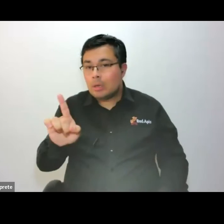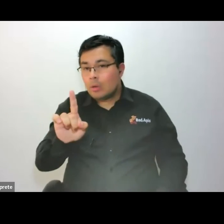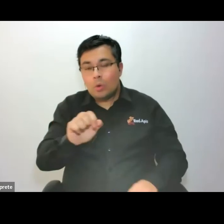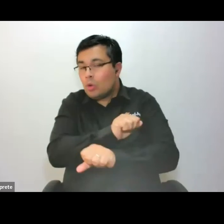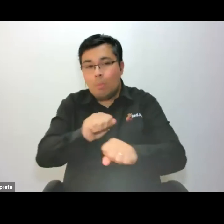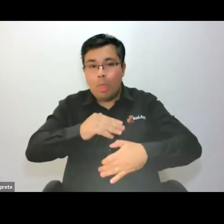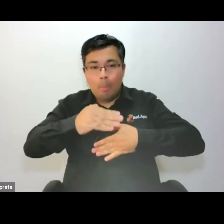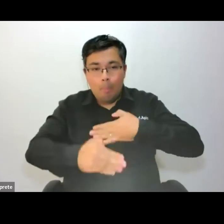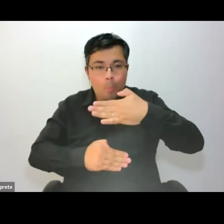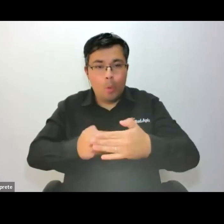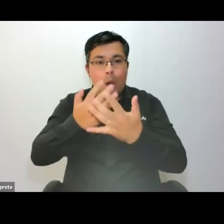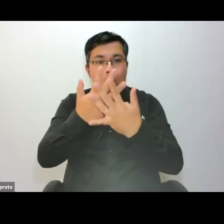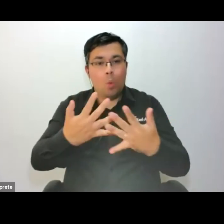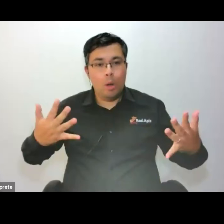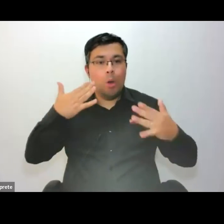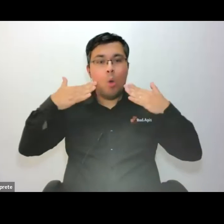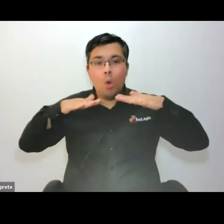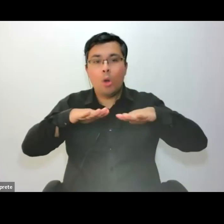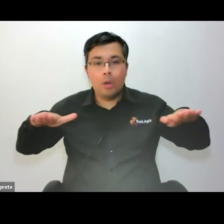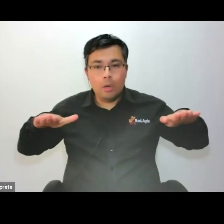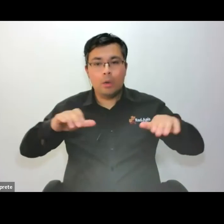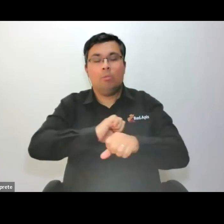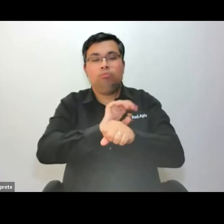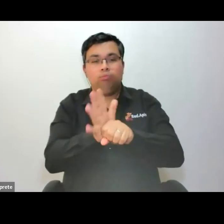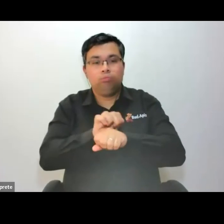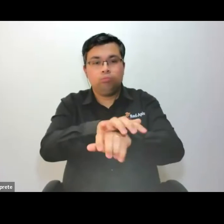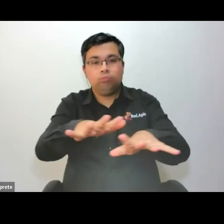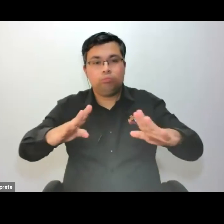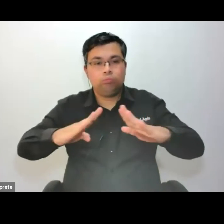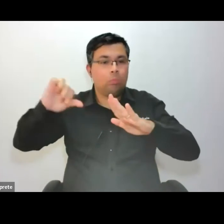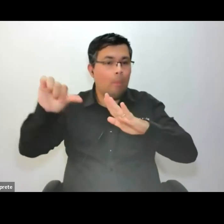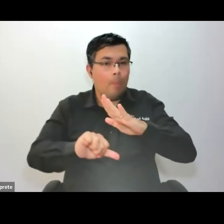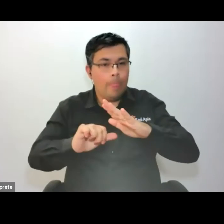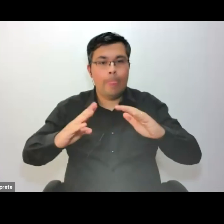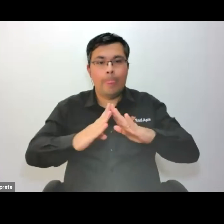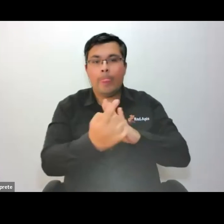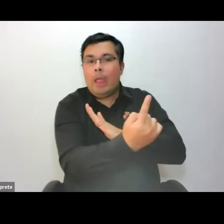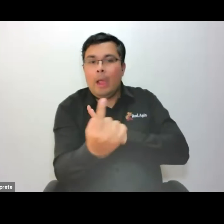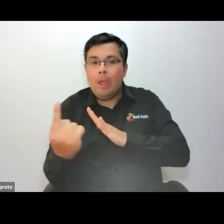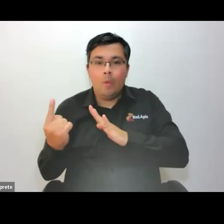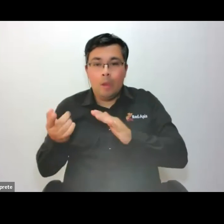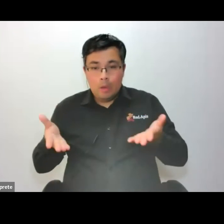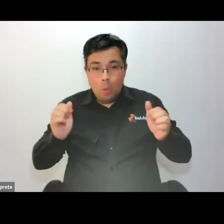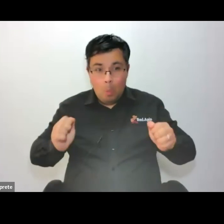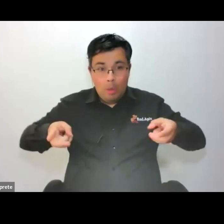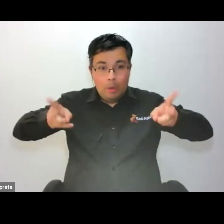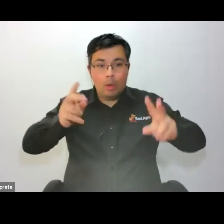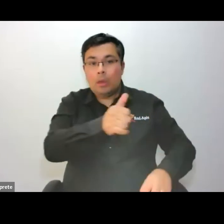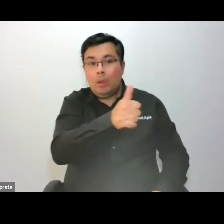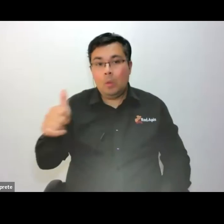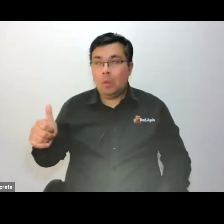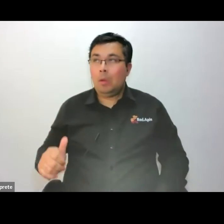en pandemia en sus casas. Y eso se pudo hacer y en ese minuto nos pareció a todas y todos súper